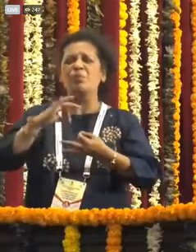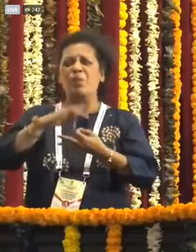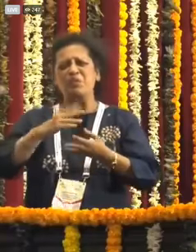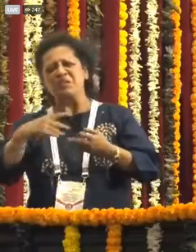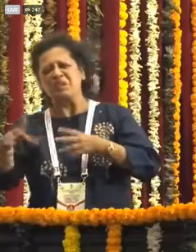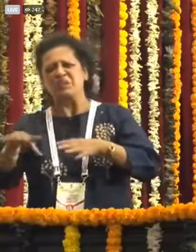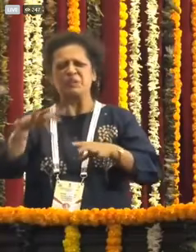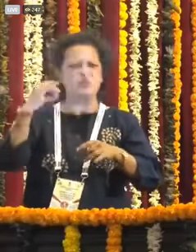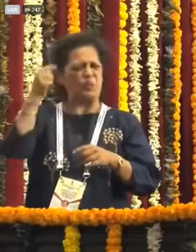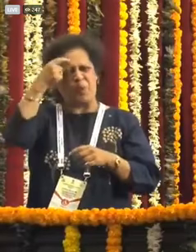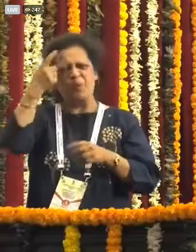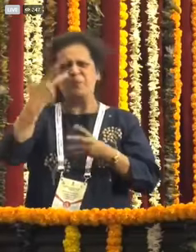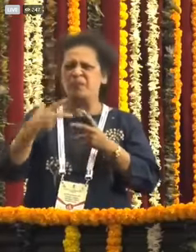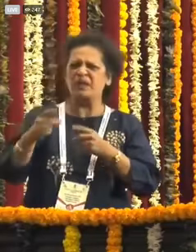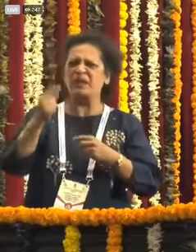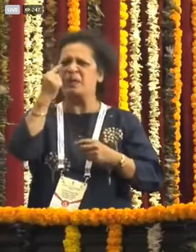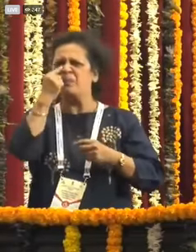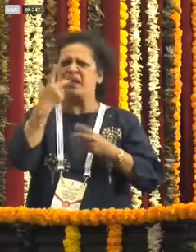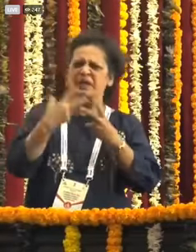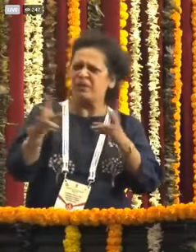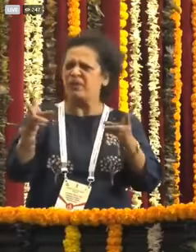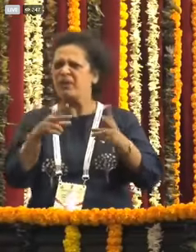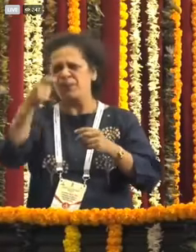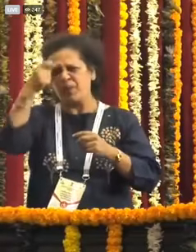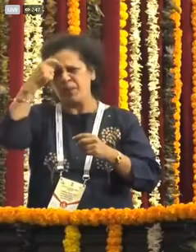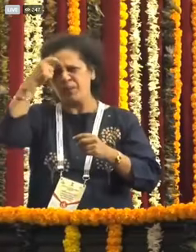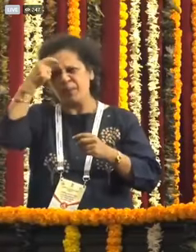दलितांसाठी, शोषितांसाठी, महिलांसाठी,